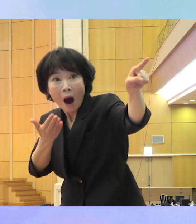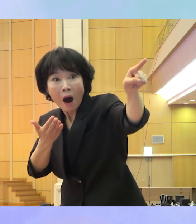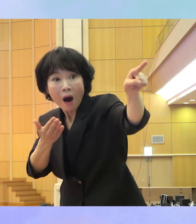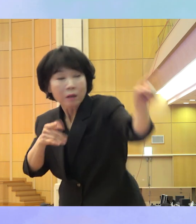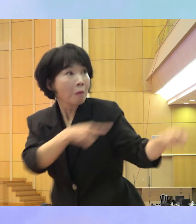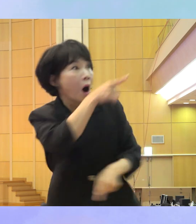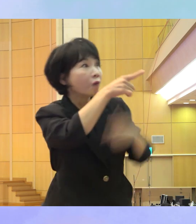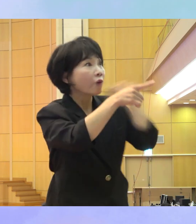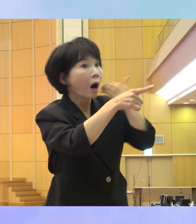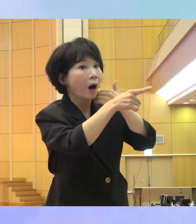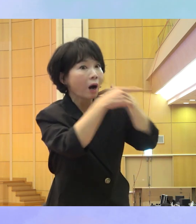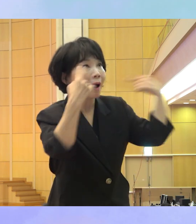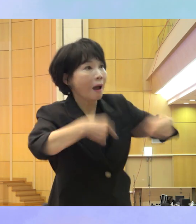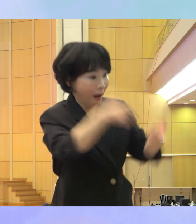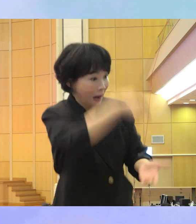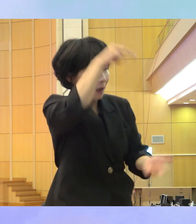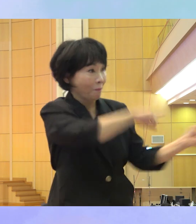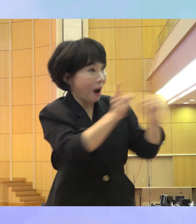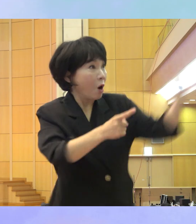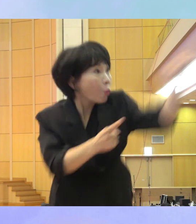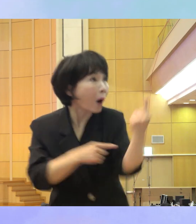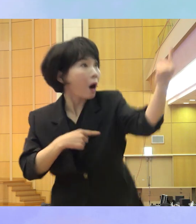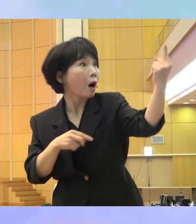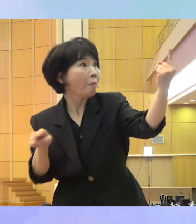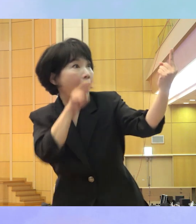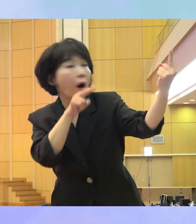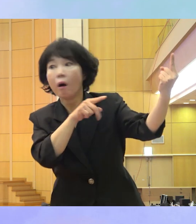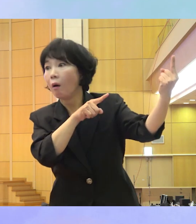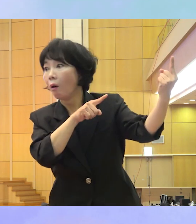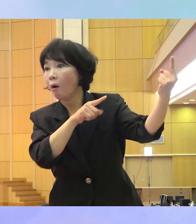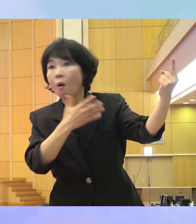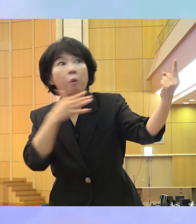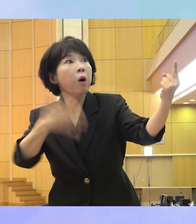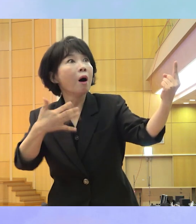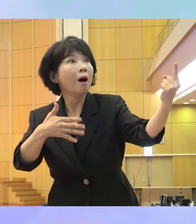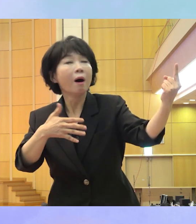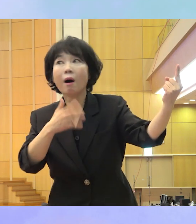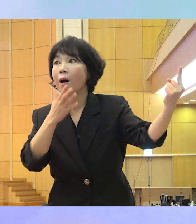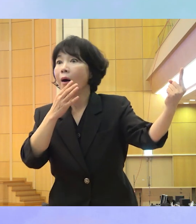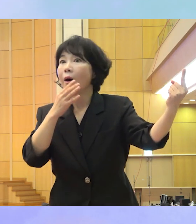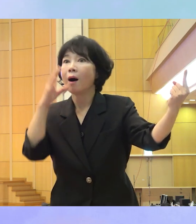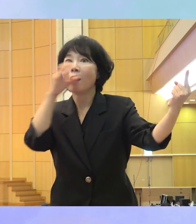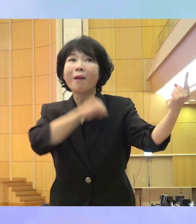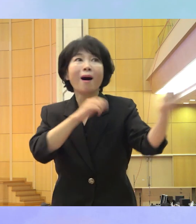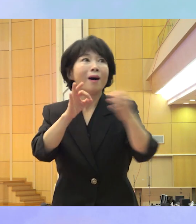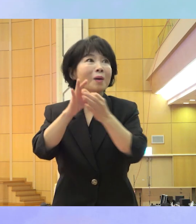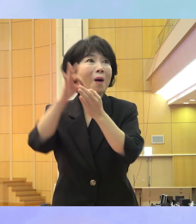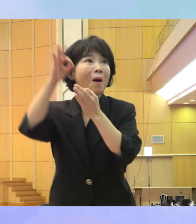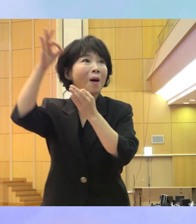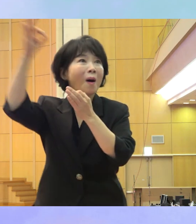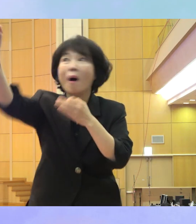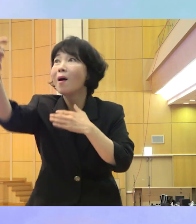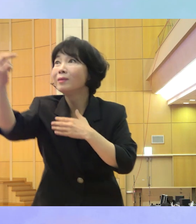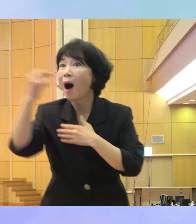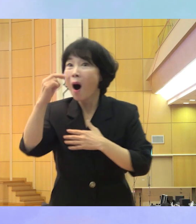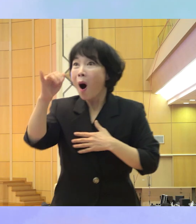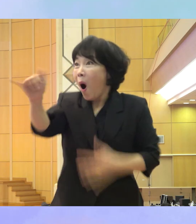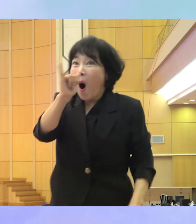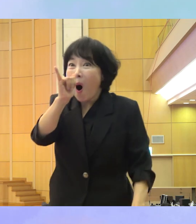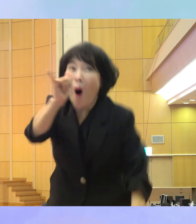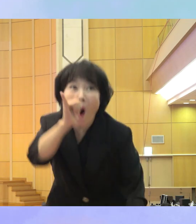엘리야도 지금 살아있네? 거기에서 영생이 있다는 걸 알게 되니까 너무